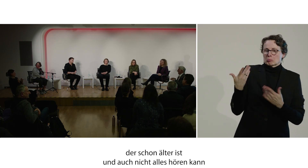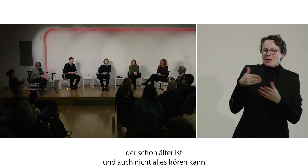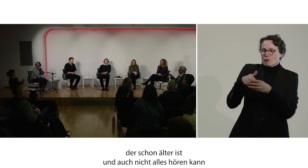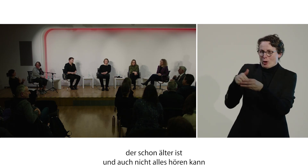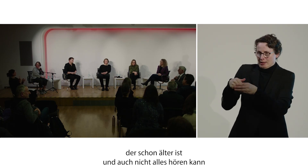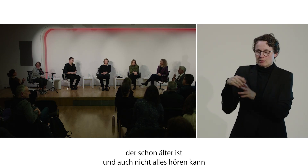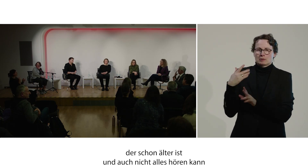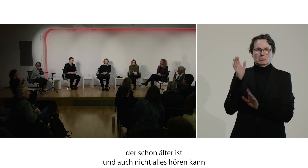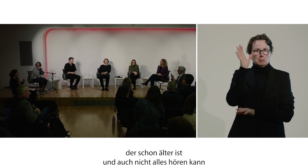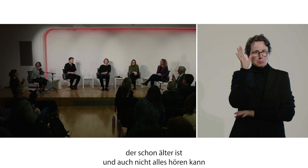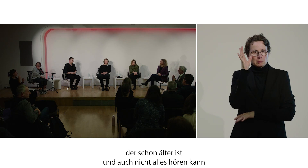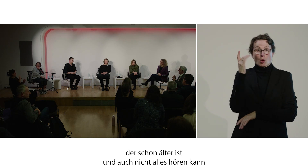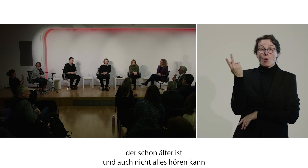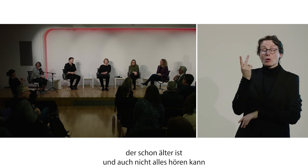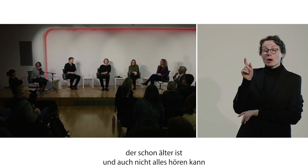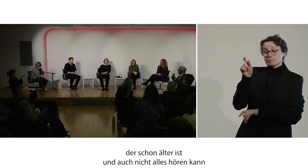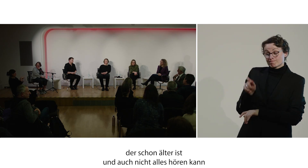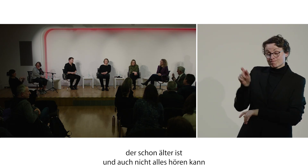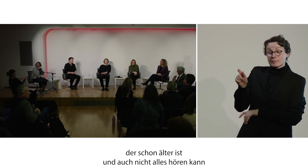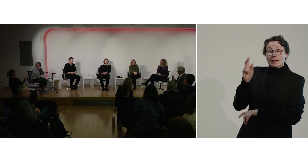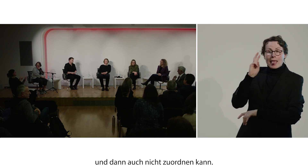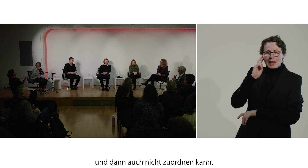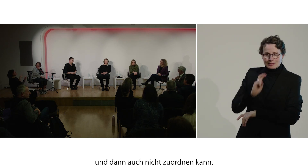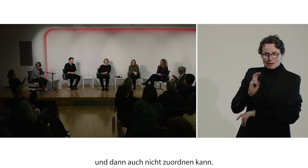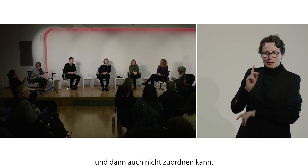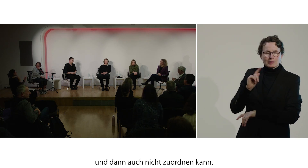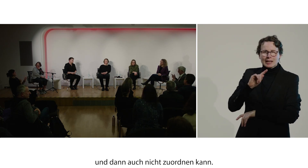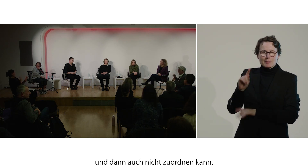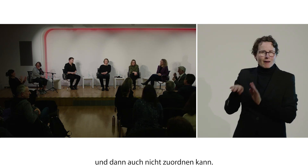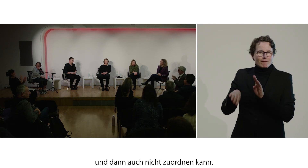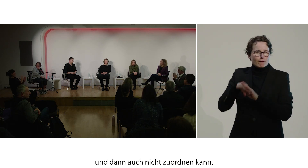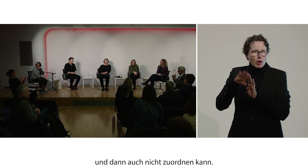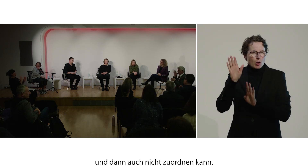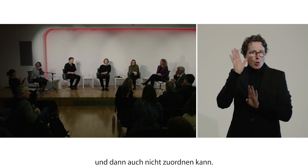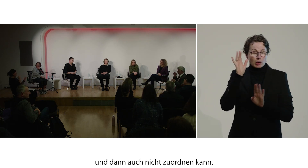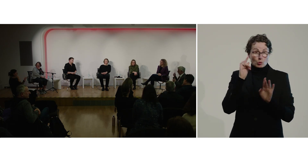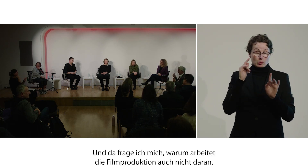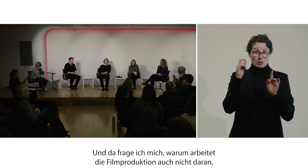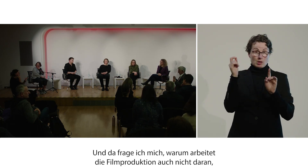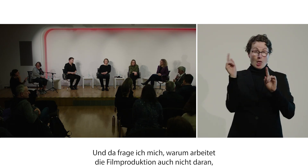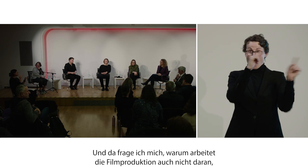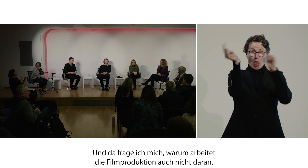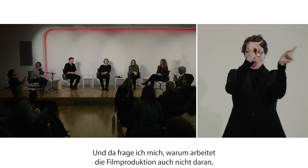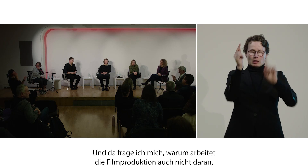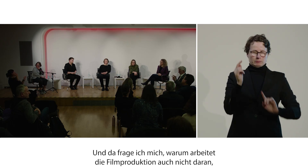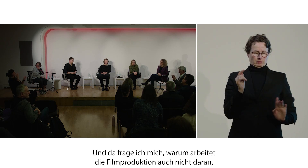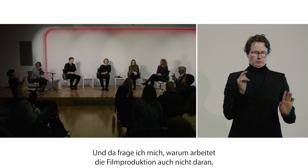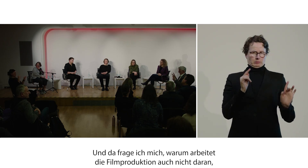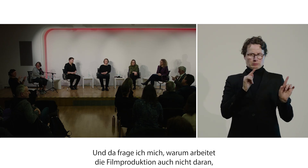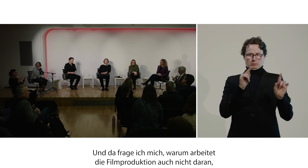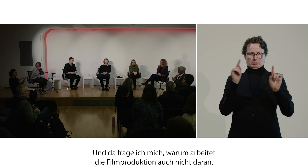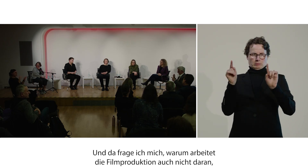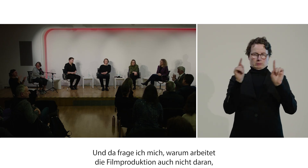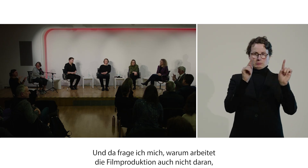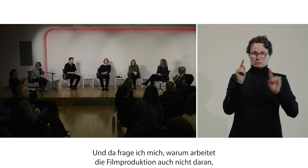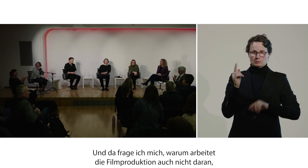der schon älter geworden ist und auch nicht alles hören kann und dann auch nicht unbedingt zuordnen kann. Und da frage ich mich wirklich, warum